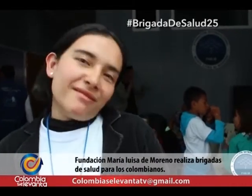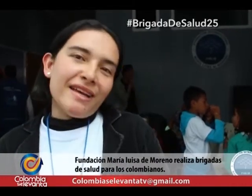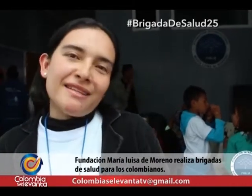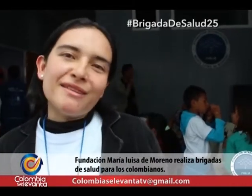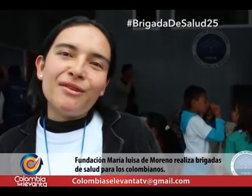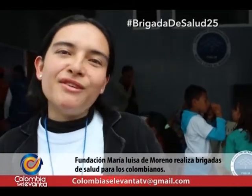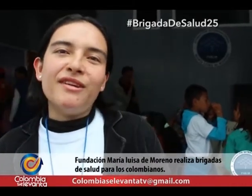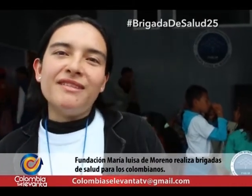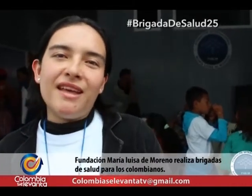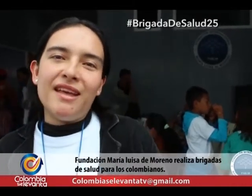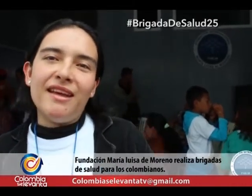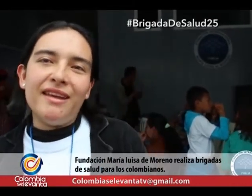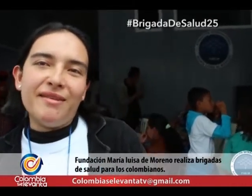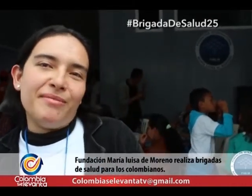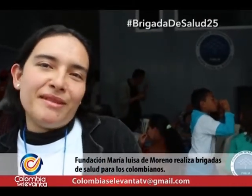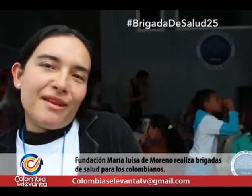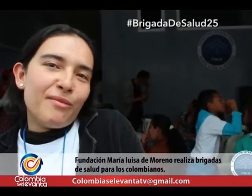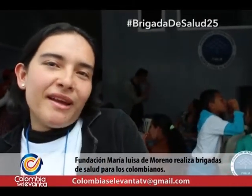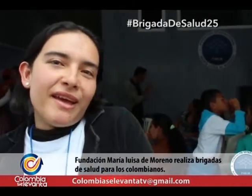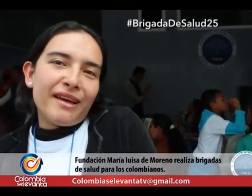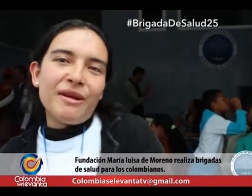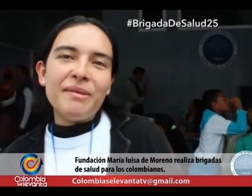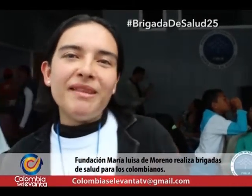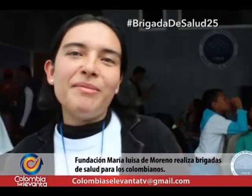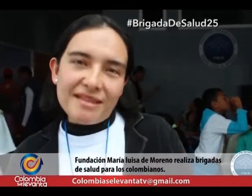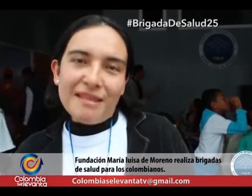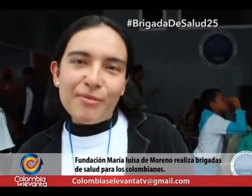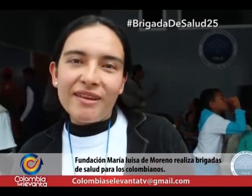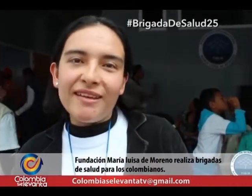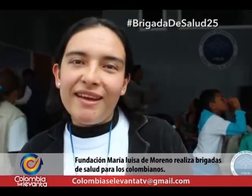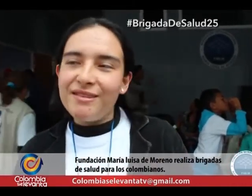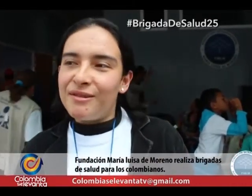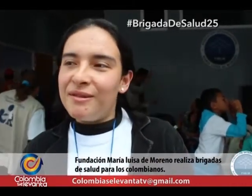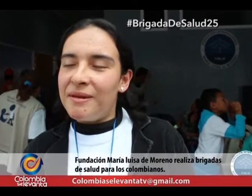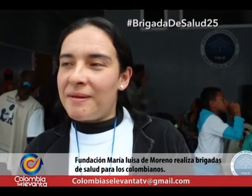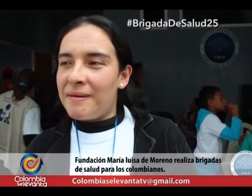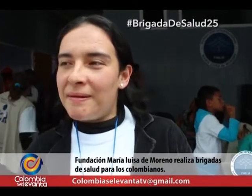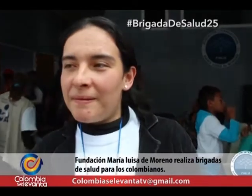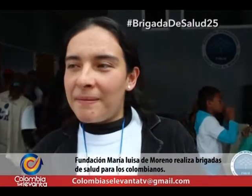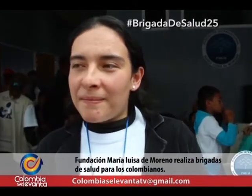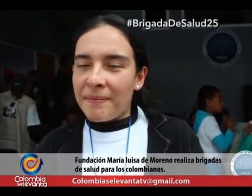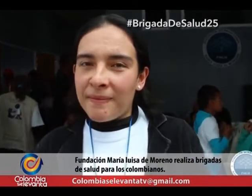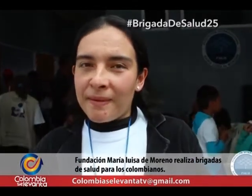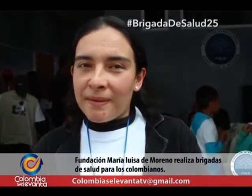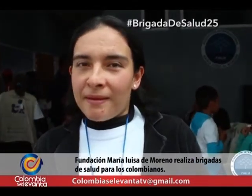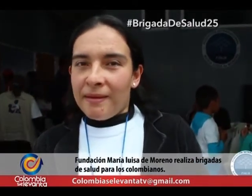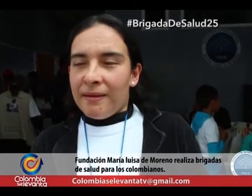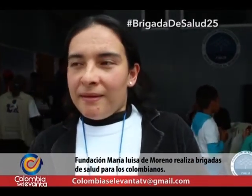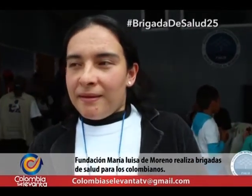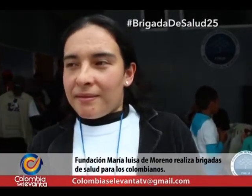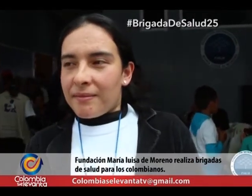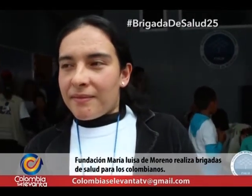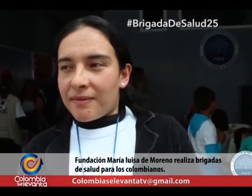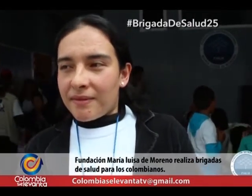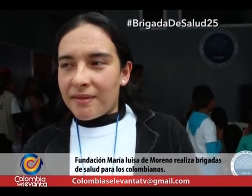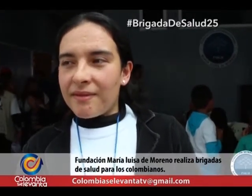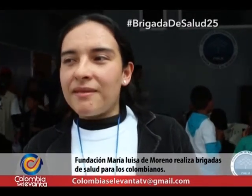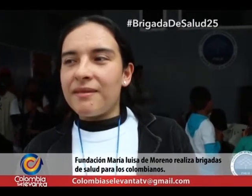dadas las condiciones que tiene la humanidad actualmente, pues es importante esto. Tú estás colaborando en el tema de traductora para las